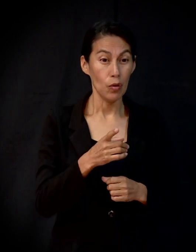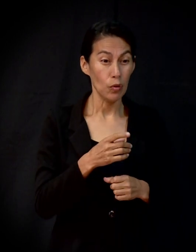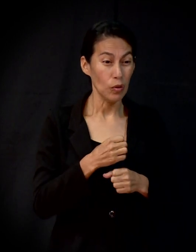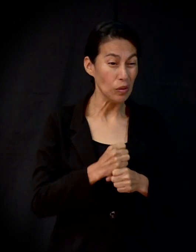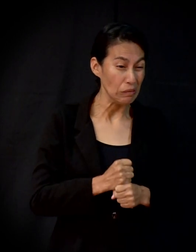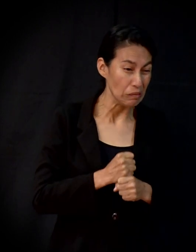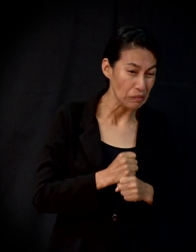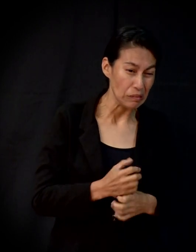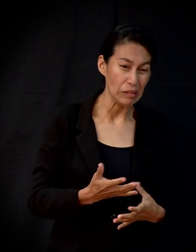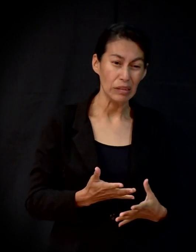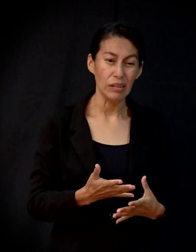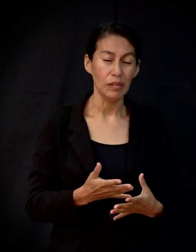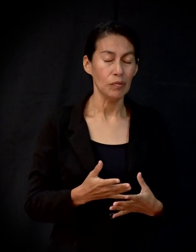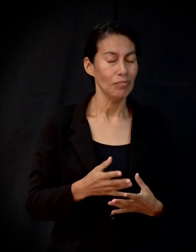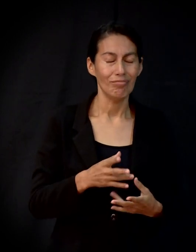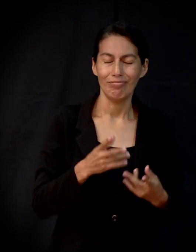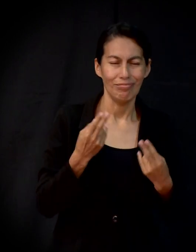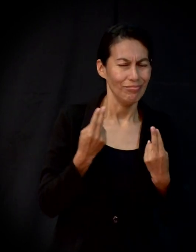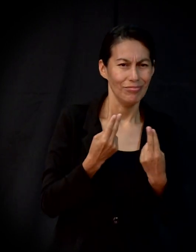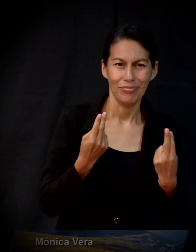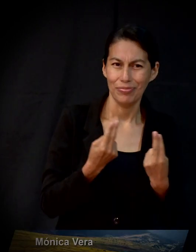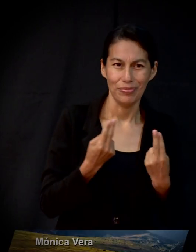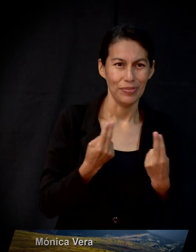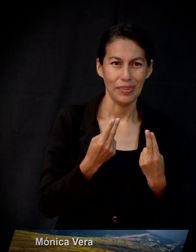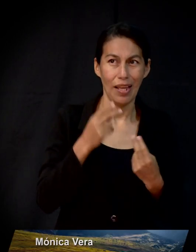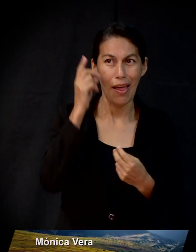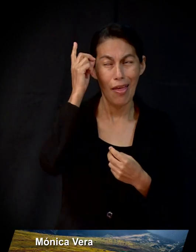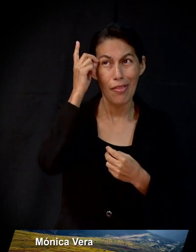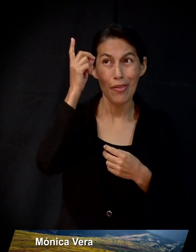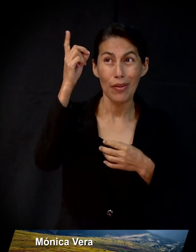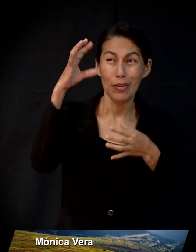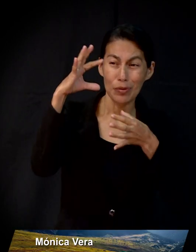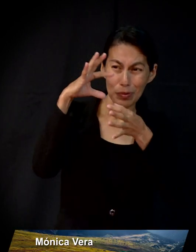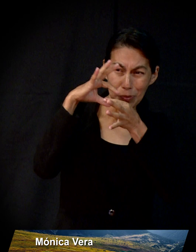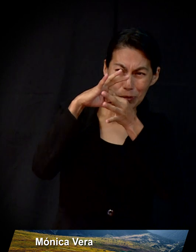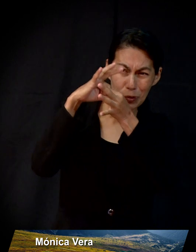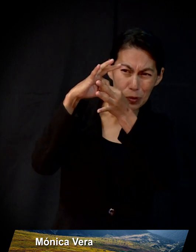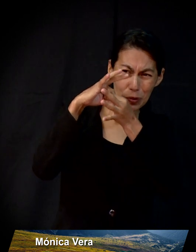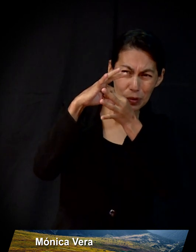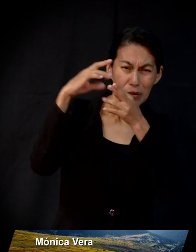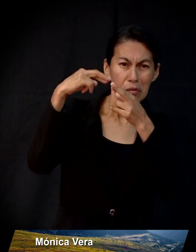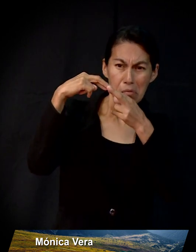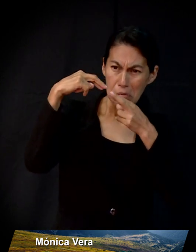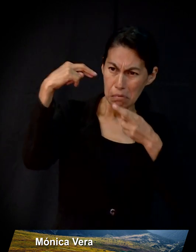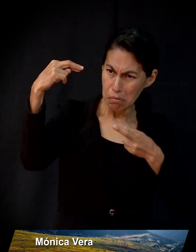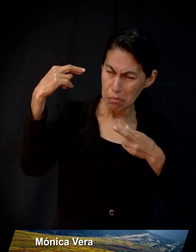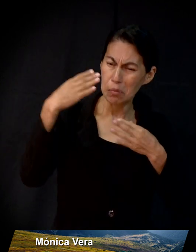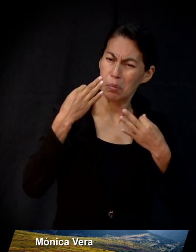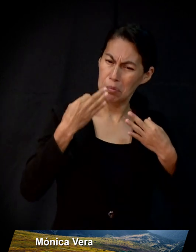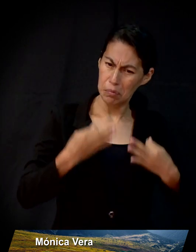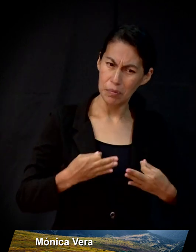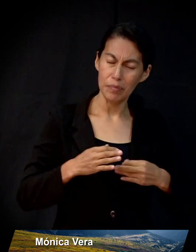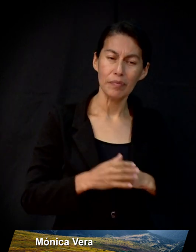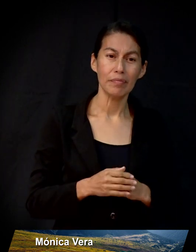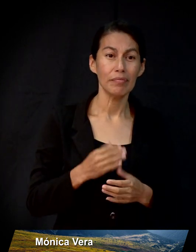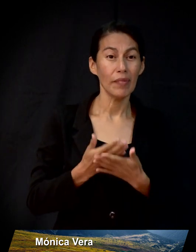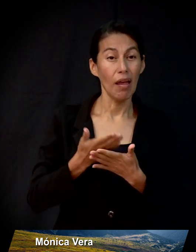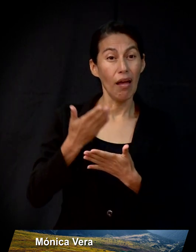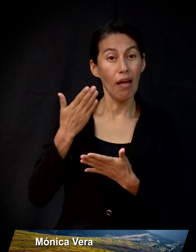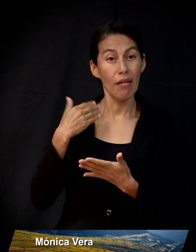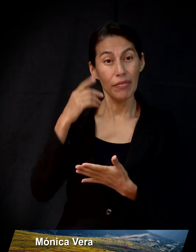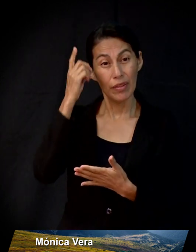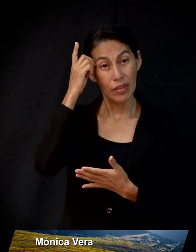necesitas grandes sacrificios para tener esa relación con Dios. De hecho, Dios mismo ofreció